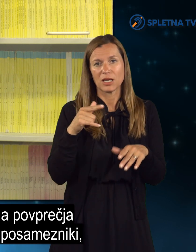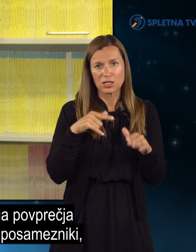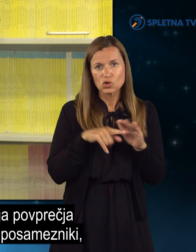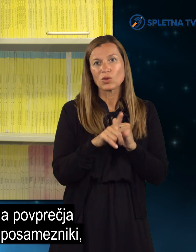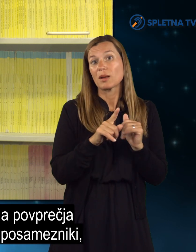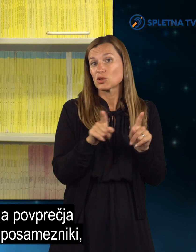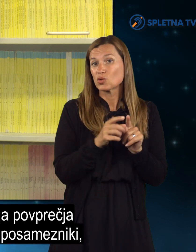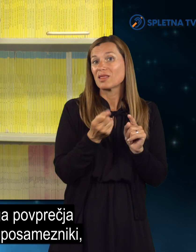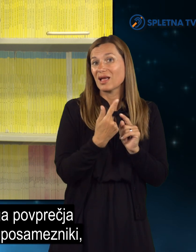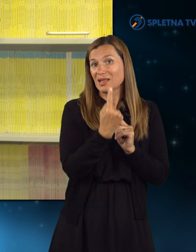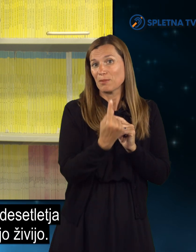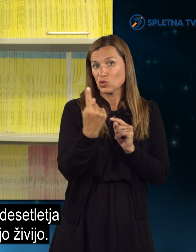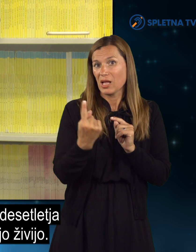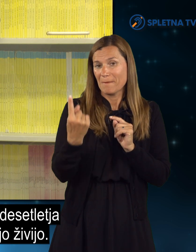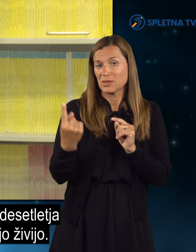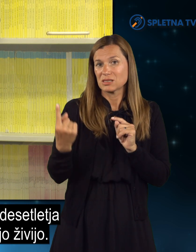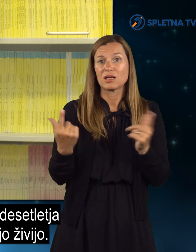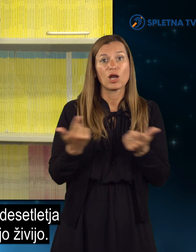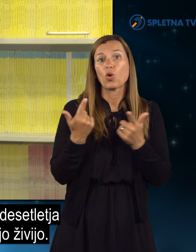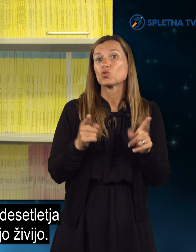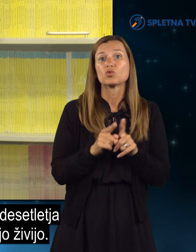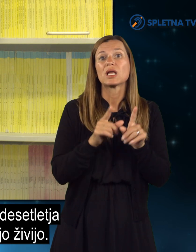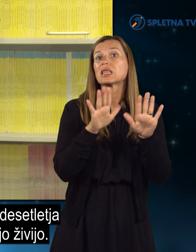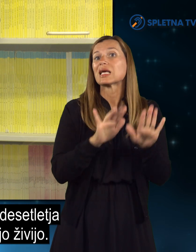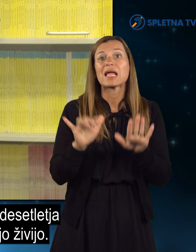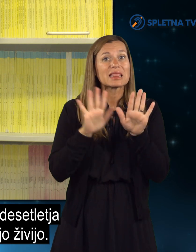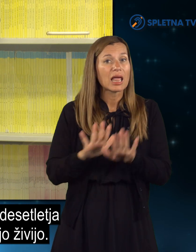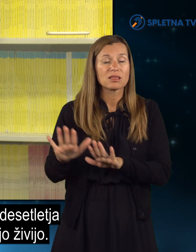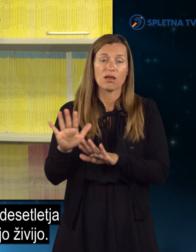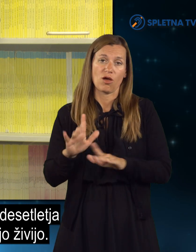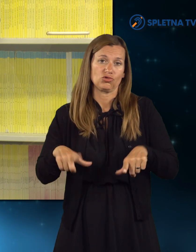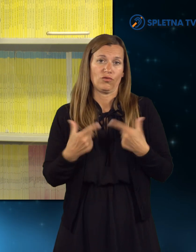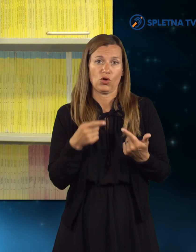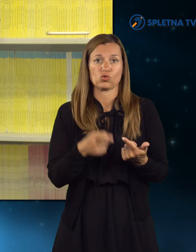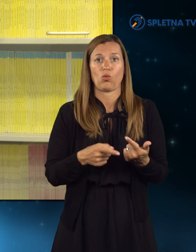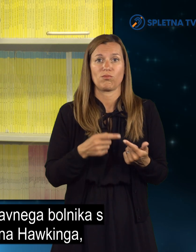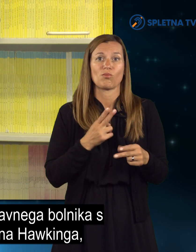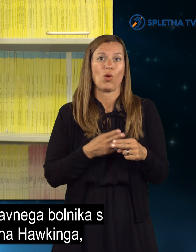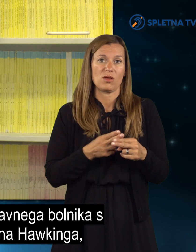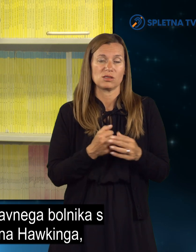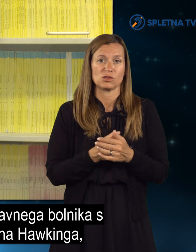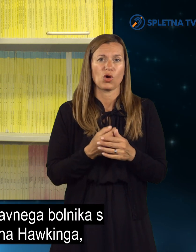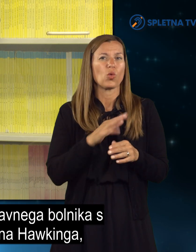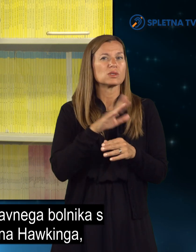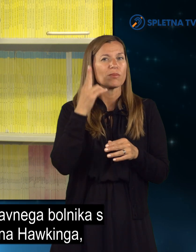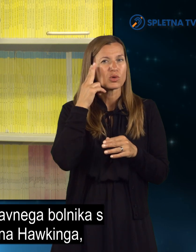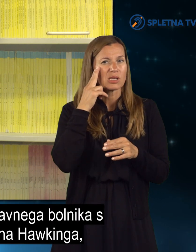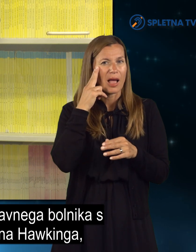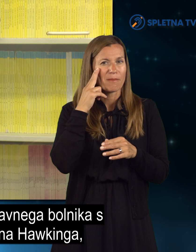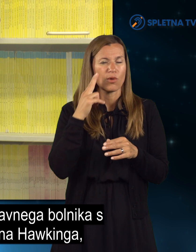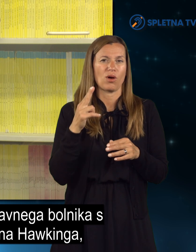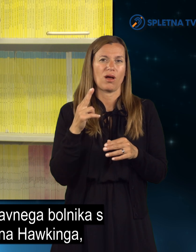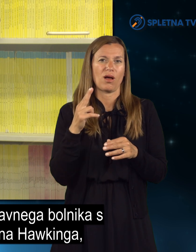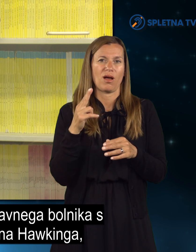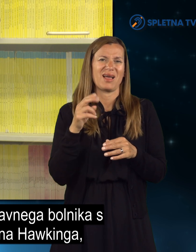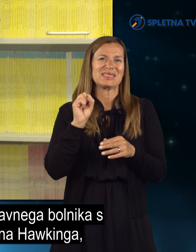pač tudi tisti posamezniki, ki pa lahko tudi desetletja s tako boleznijo živijo. Vsi poznamo najbolj slavnega